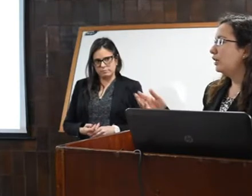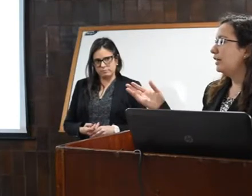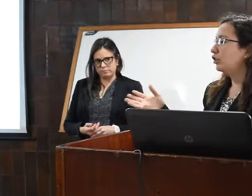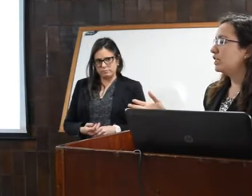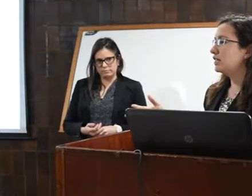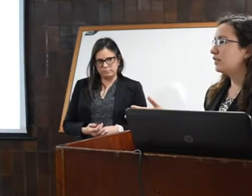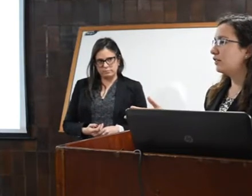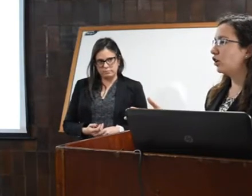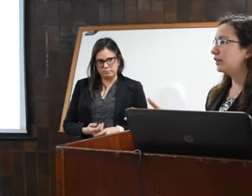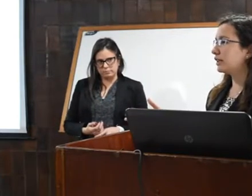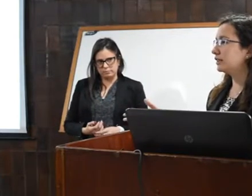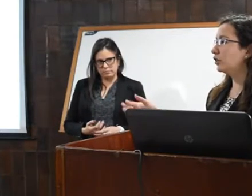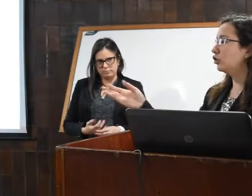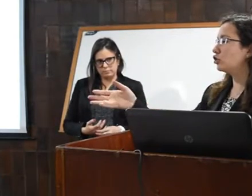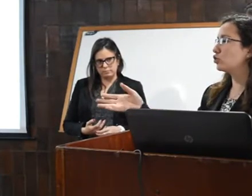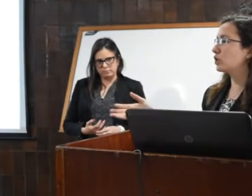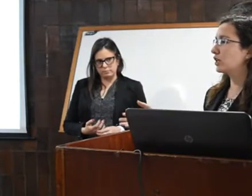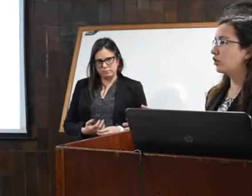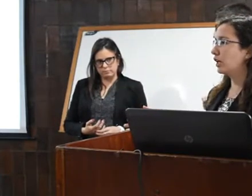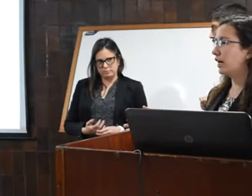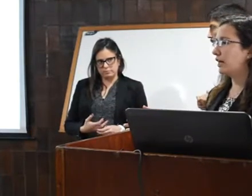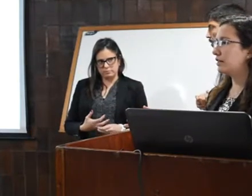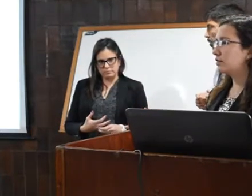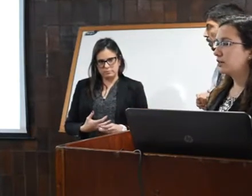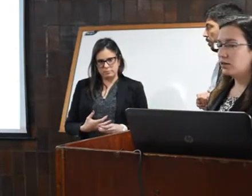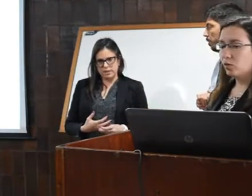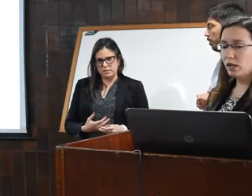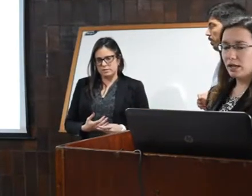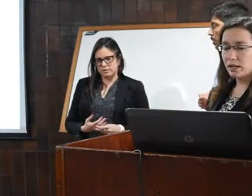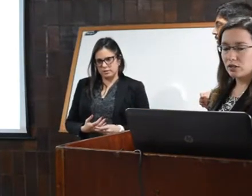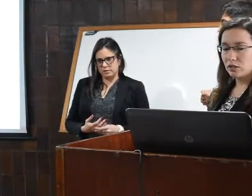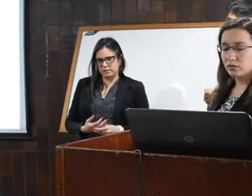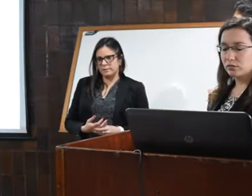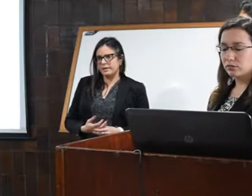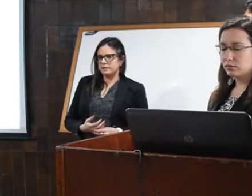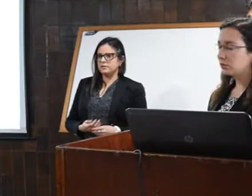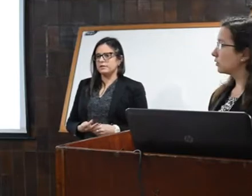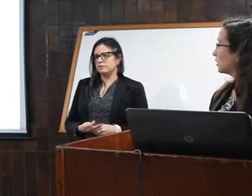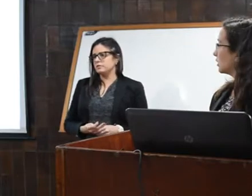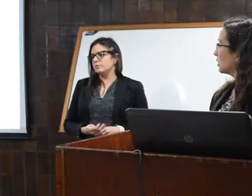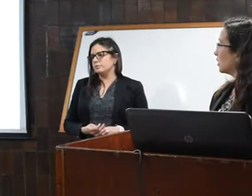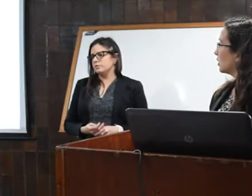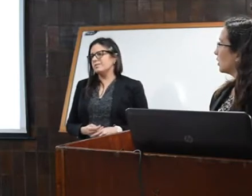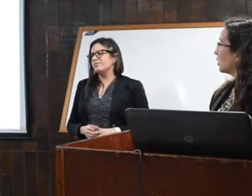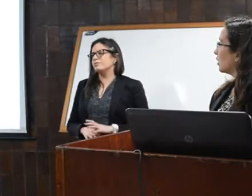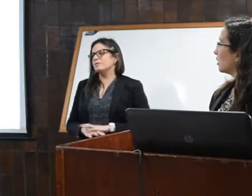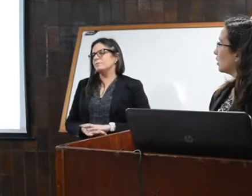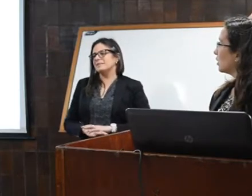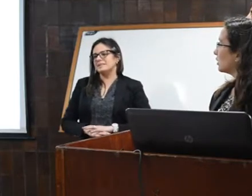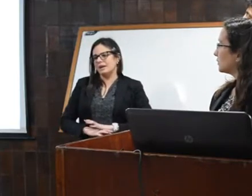interés identificado el tercero y no son tus herederos legales cuál es la razón identificación